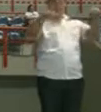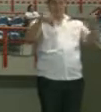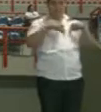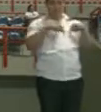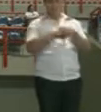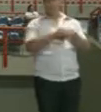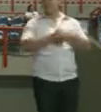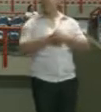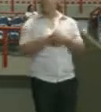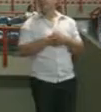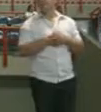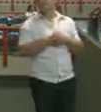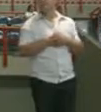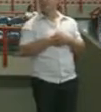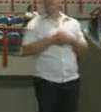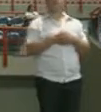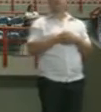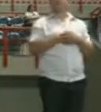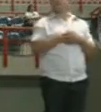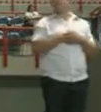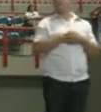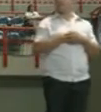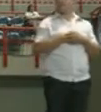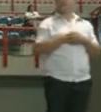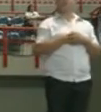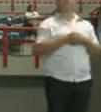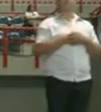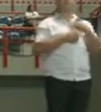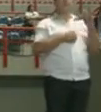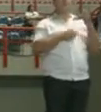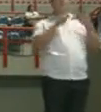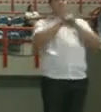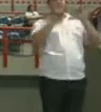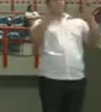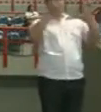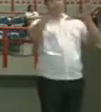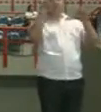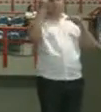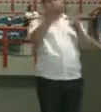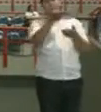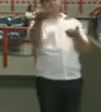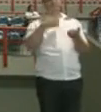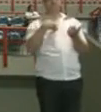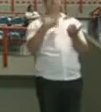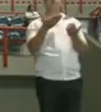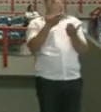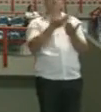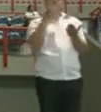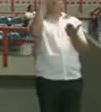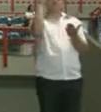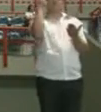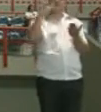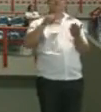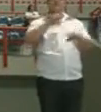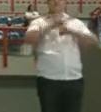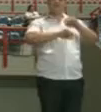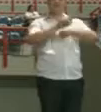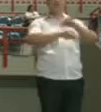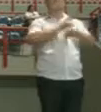Ora, uma das questões que eu tenho certeza que vocês já estudaram, que vai levar ao fim do império, é a